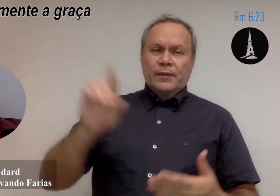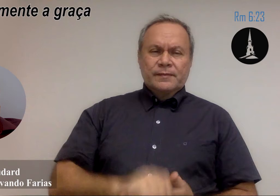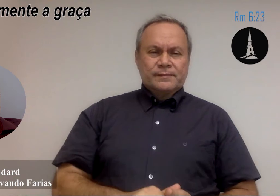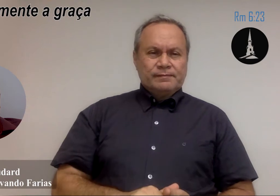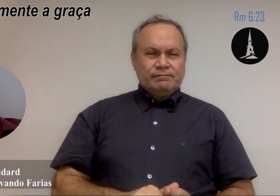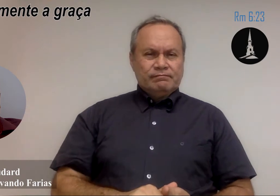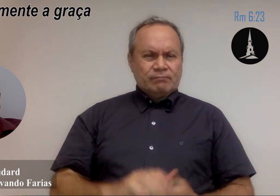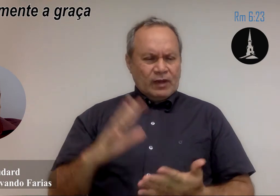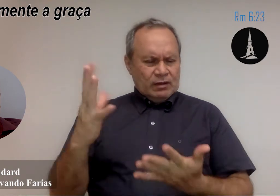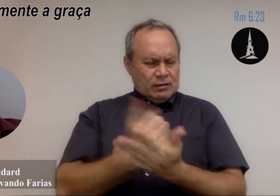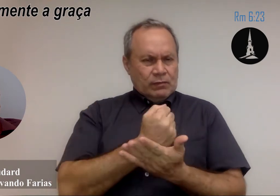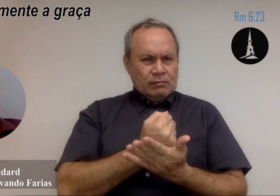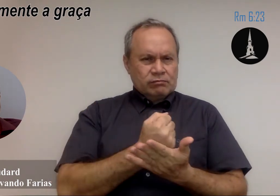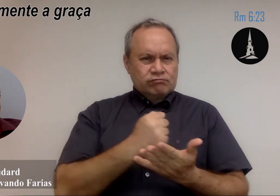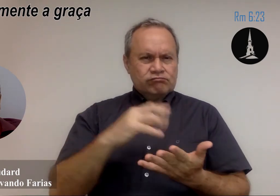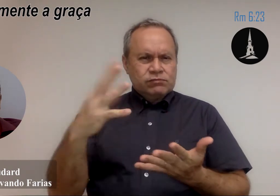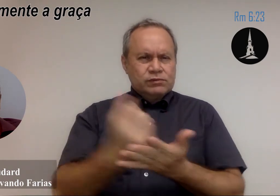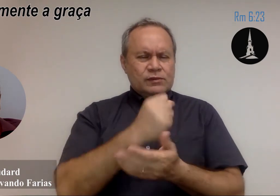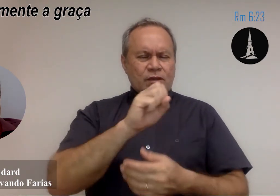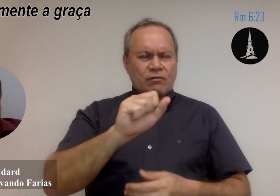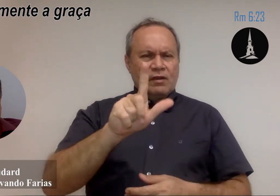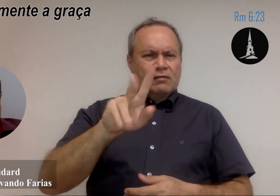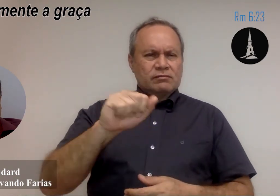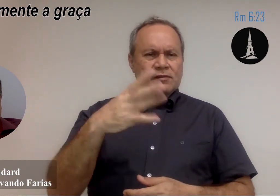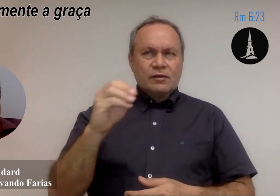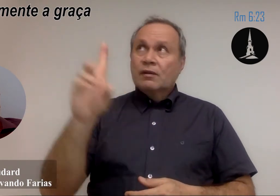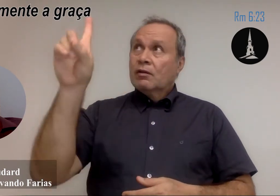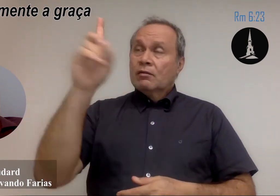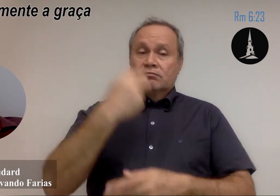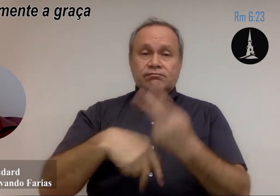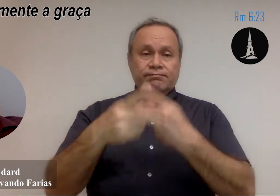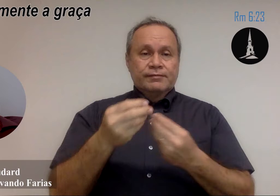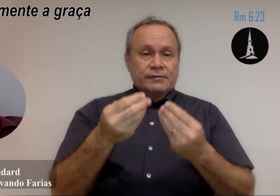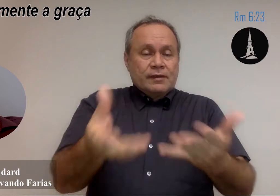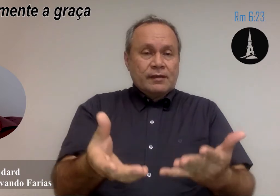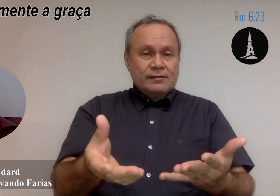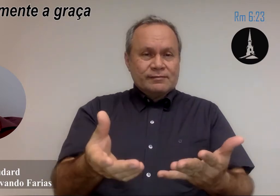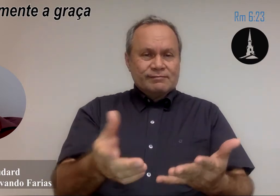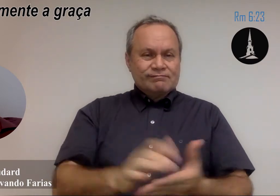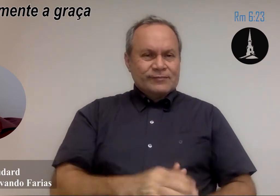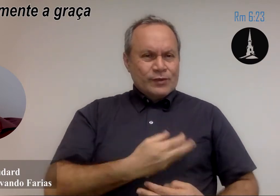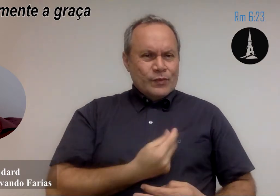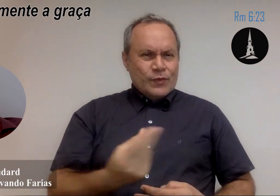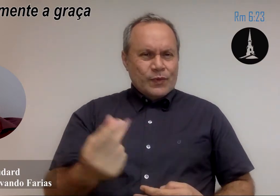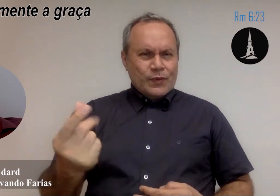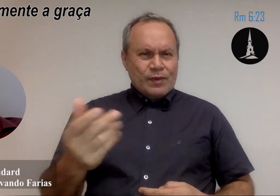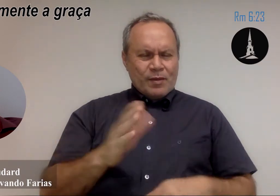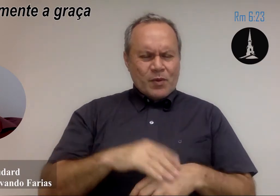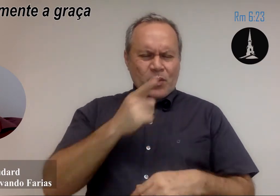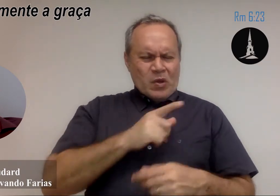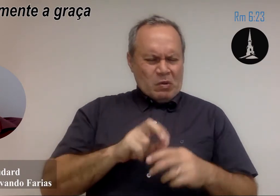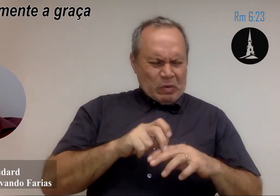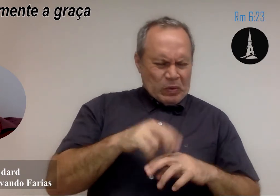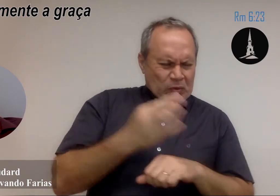salvação é um presente de Deus, a vida eterna é um presente de Deus, que não pode ser alcançado pelas nossas obras,